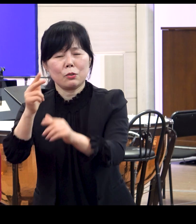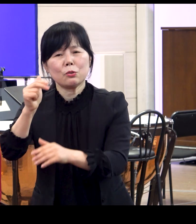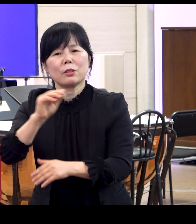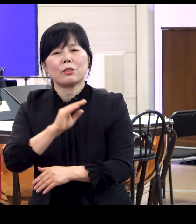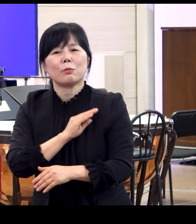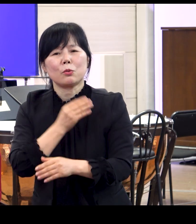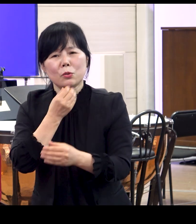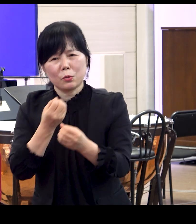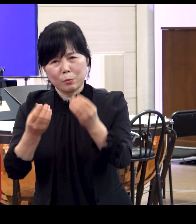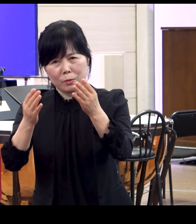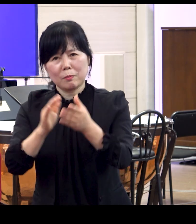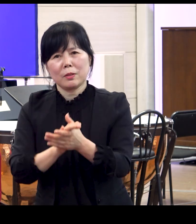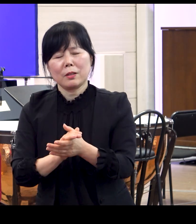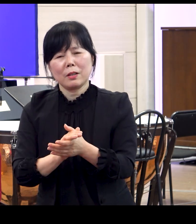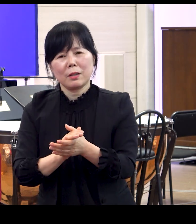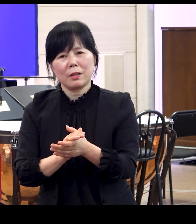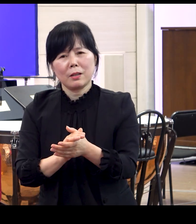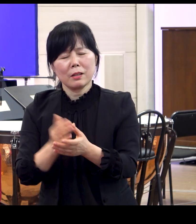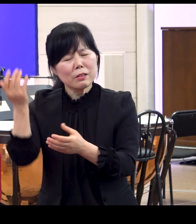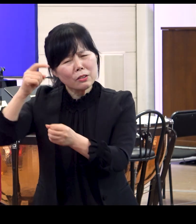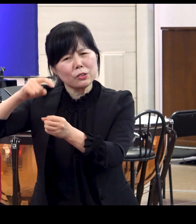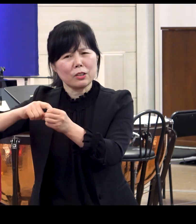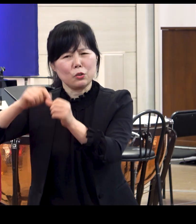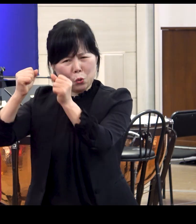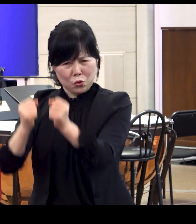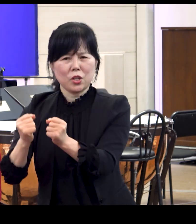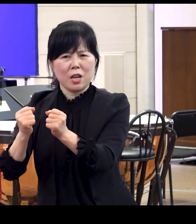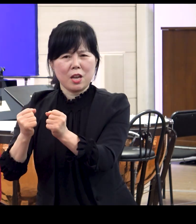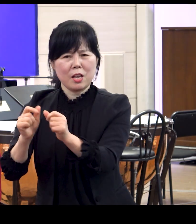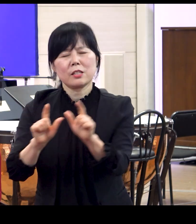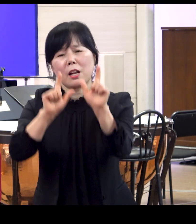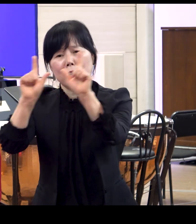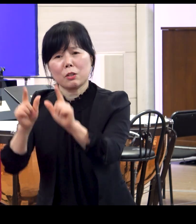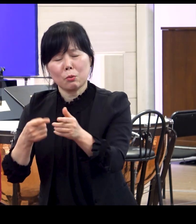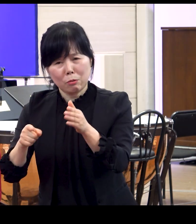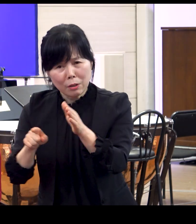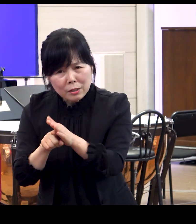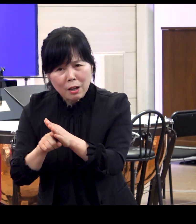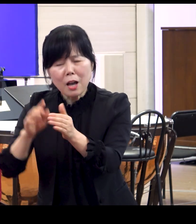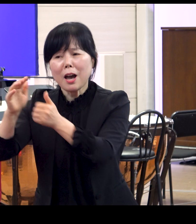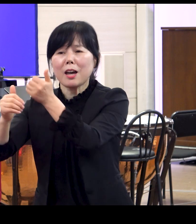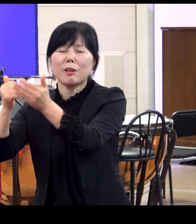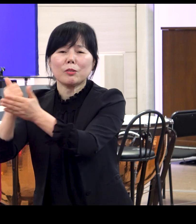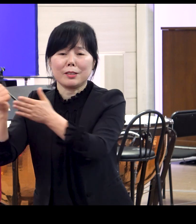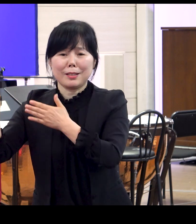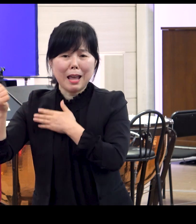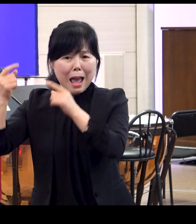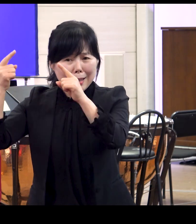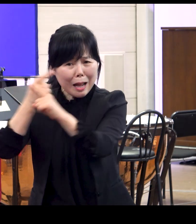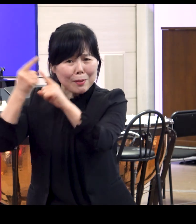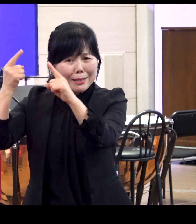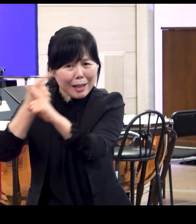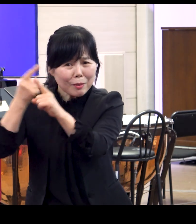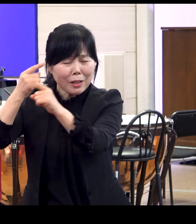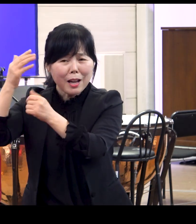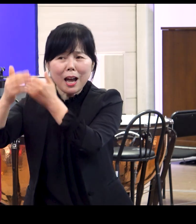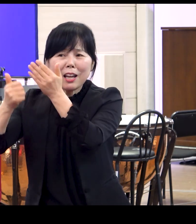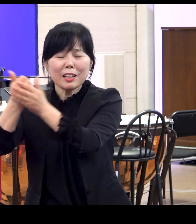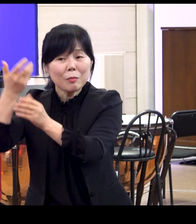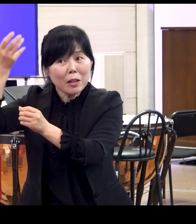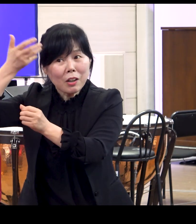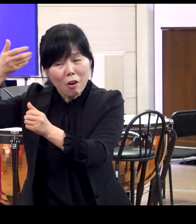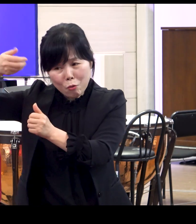주님으로 축원합니다. 영적인 존재로 살아가야 됩니다. 그러기 위해서 하나님께서 날마다